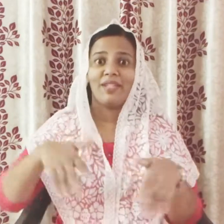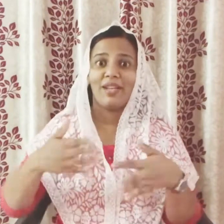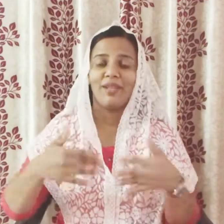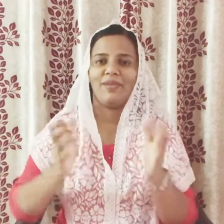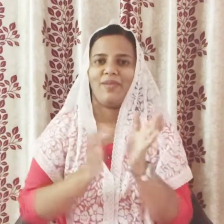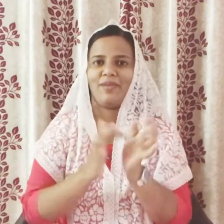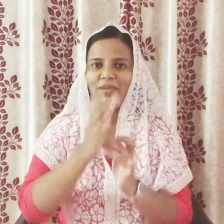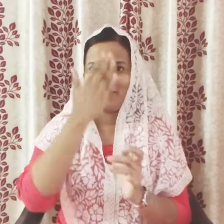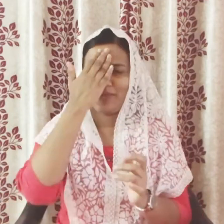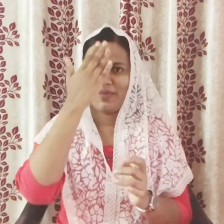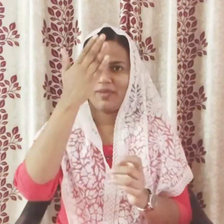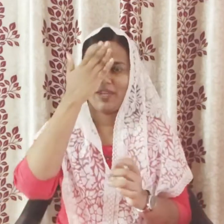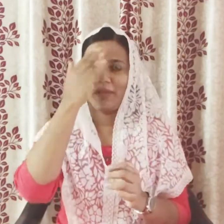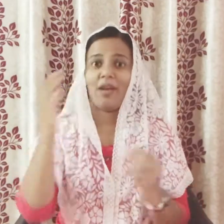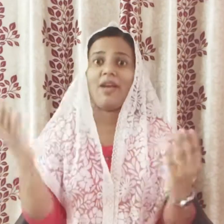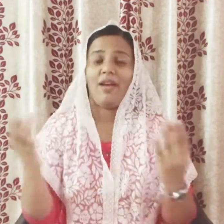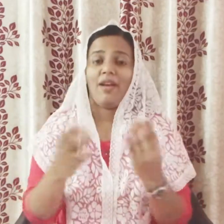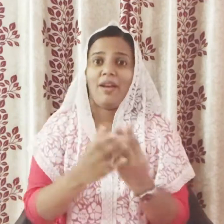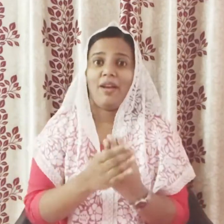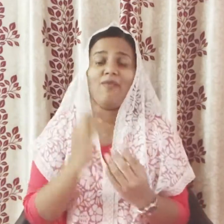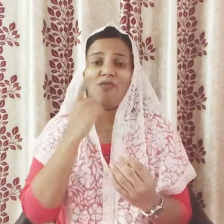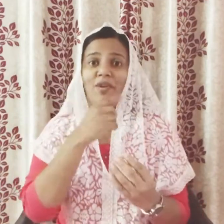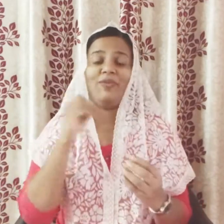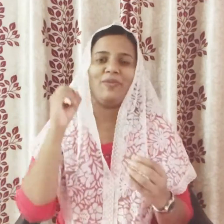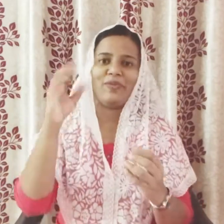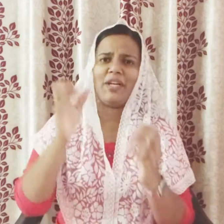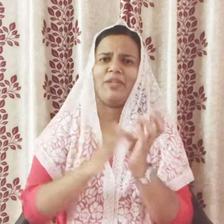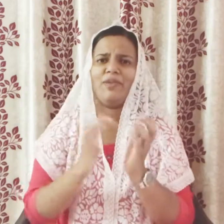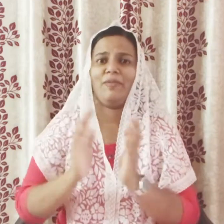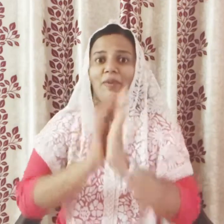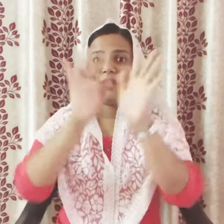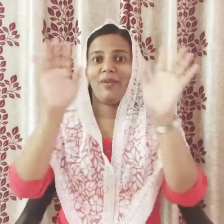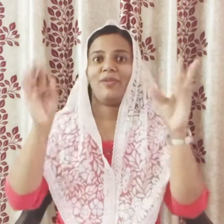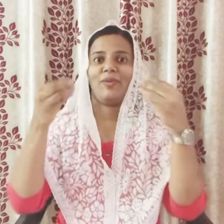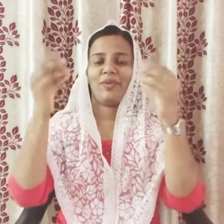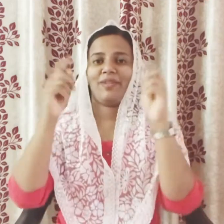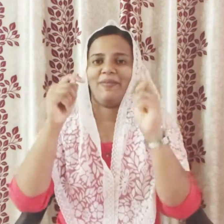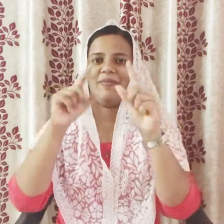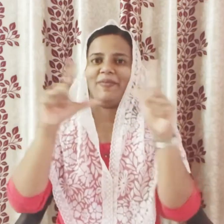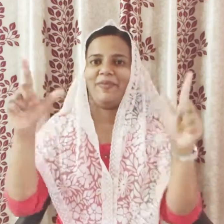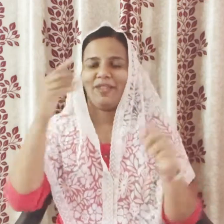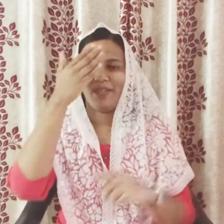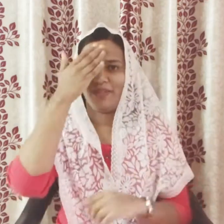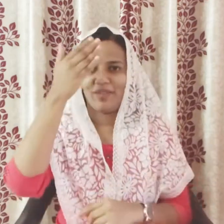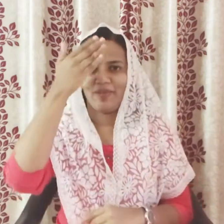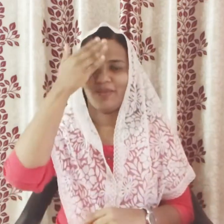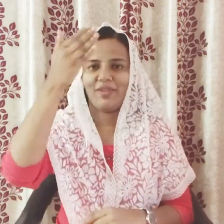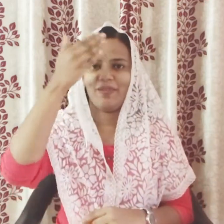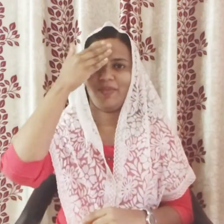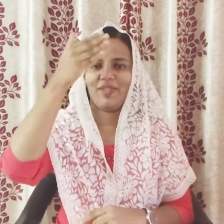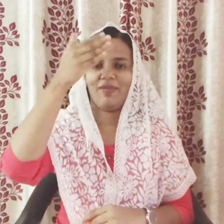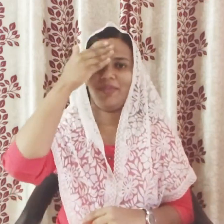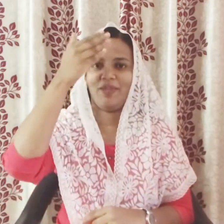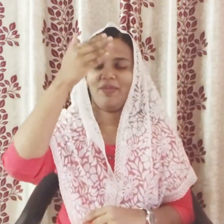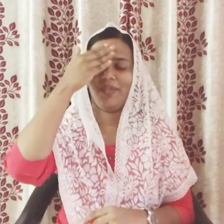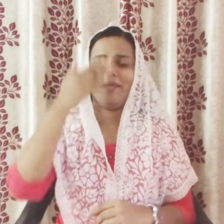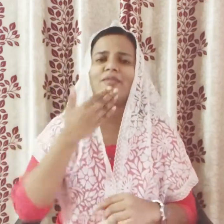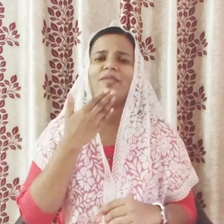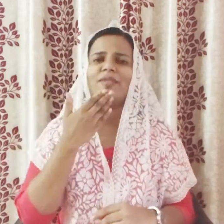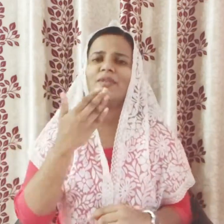എല്ലാവരും സന്തോഷത്തോടെ കർത്താവിനെ സ്തുതിച്ചാട്ട്. എല്ലാവരും വായികളെ തുറന്ന് കർത്താവിന് മഹത്വം കൊടുത്താട്ട്. ഹല്ലേലൂയ. സ്തോത്രം സ്തോത്രം സ്തോത്രം സ്തോത്രം സ്തോത്രം.